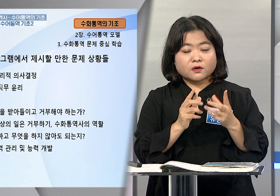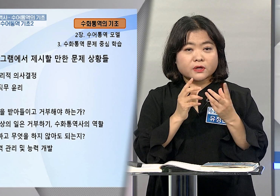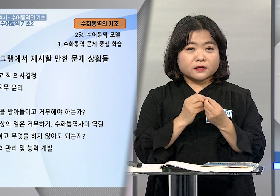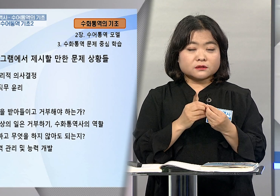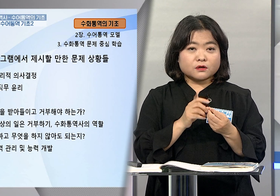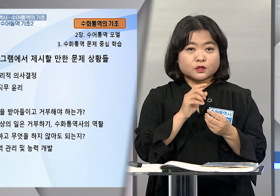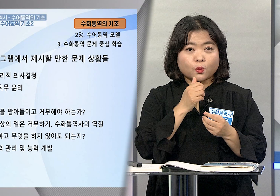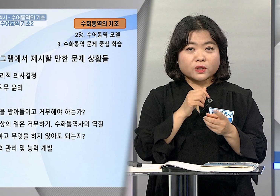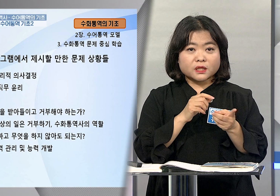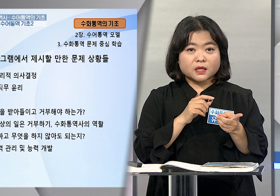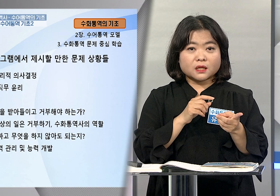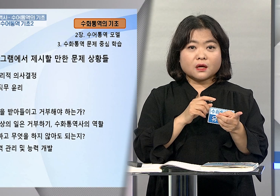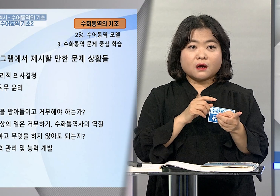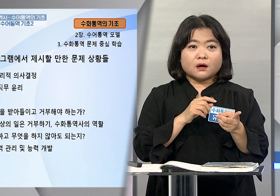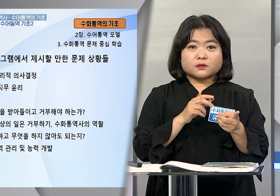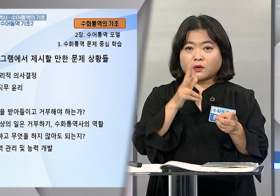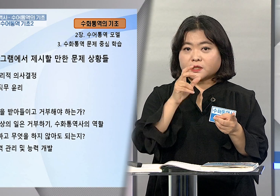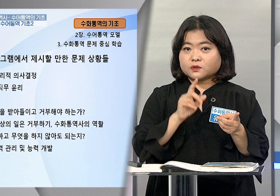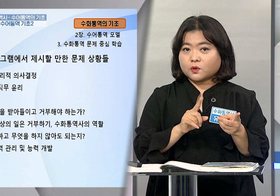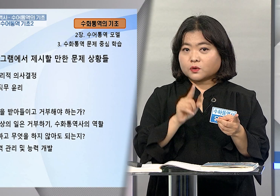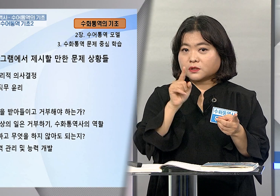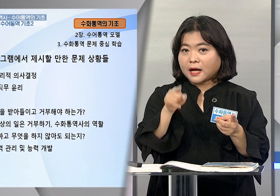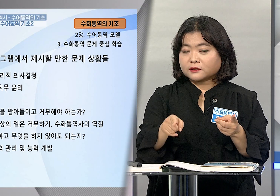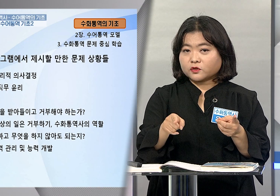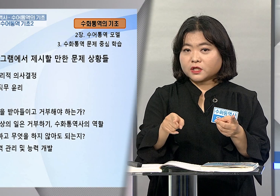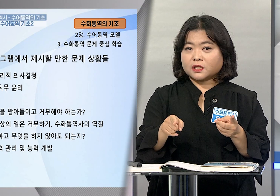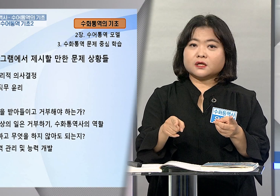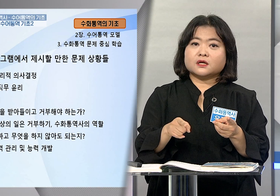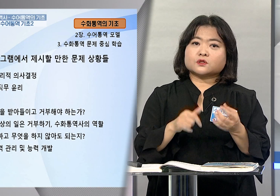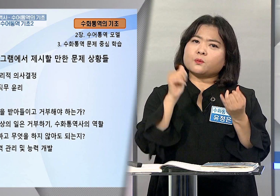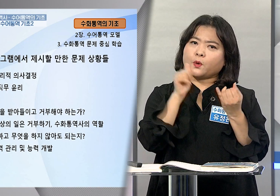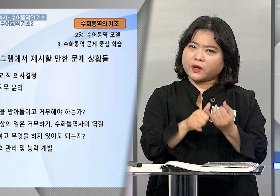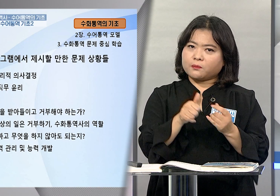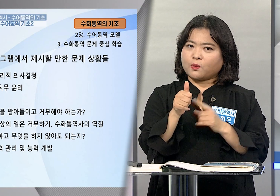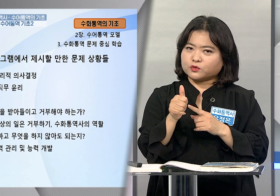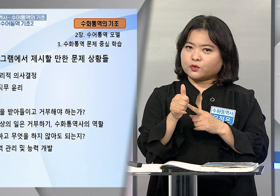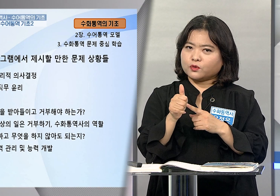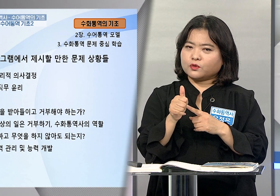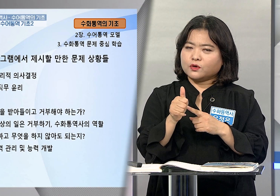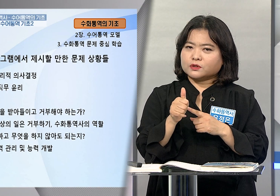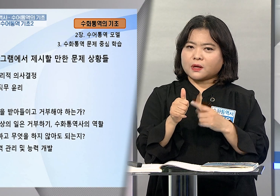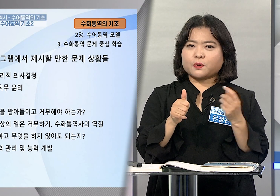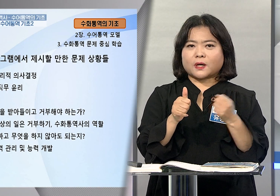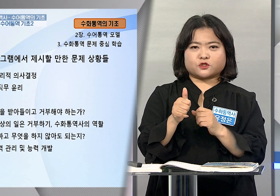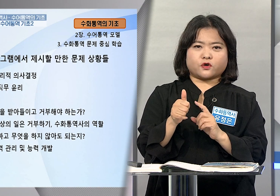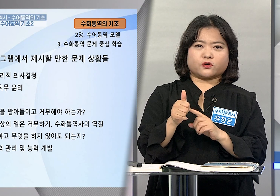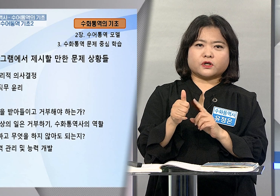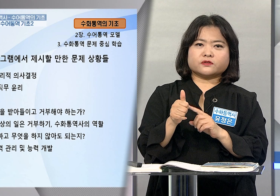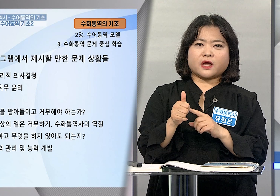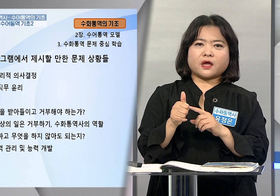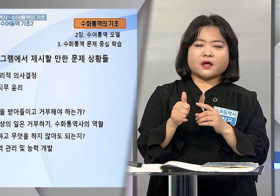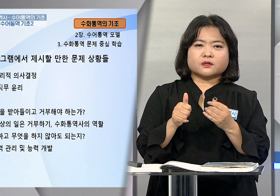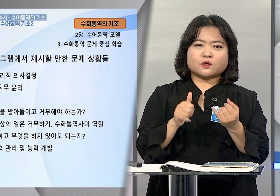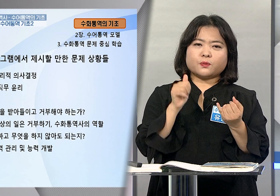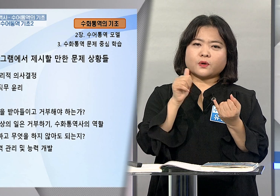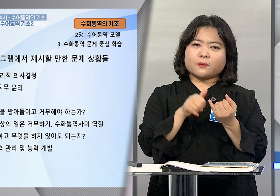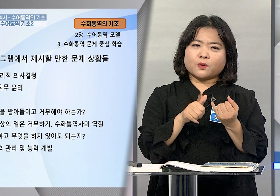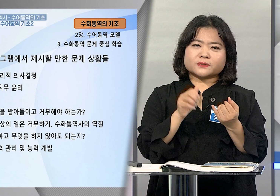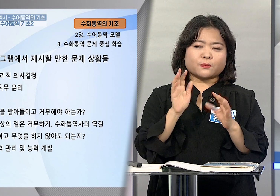예를 들어 이 농인이 경찰서를 갔더니 성폭행범으로 잡혀왔어요. 그런데 성폭행범으로 잡혀온 게